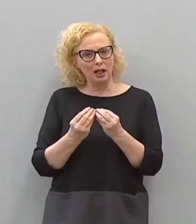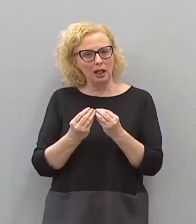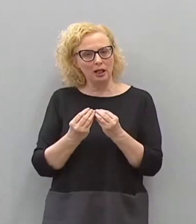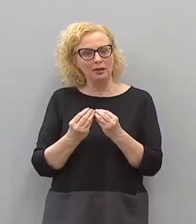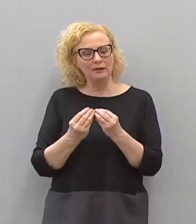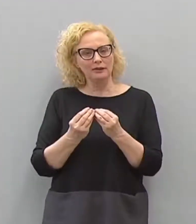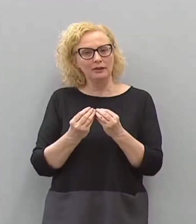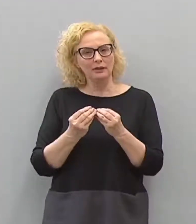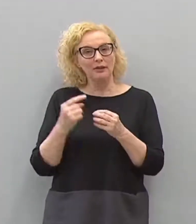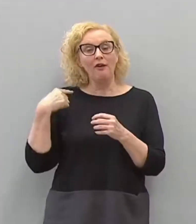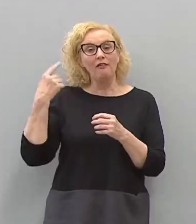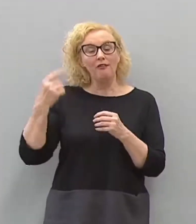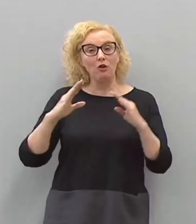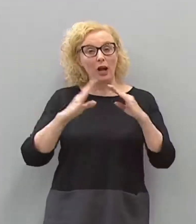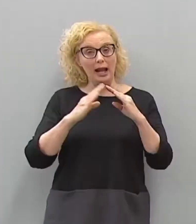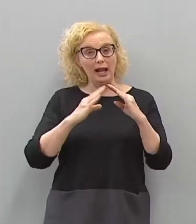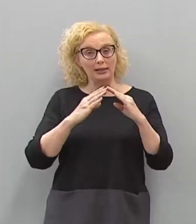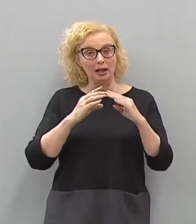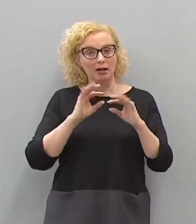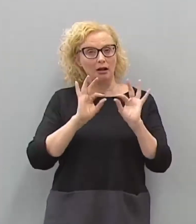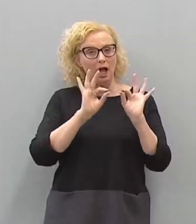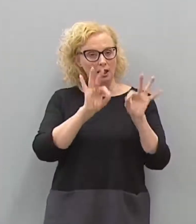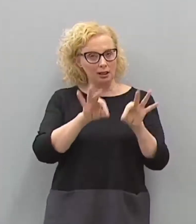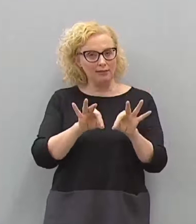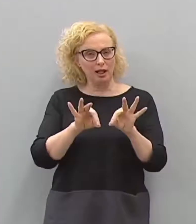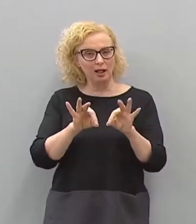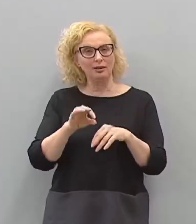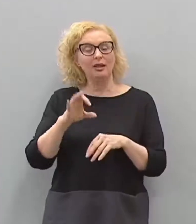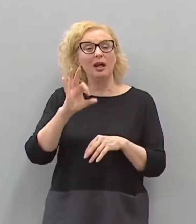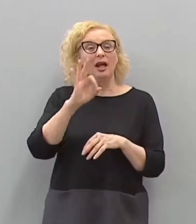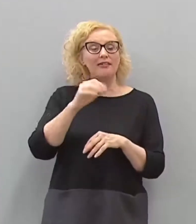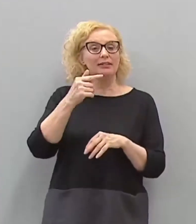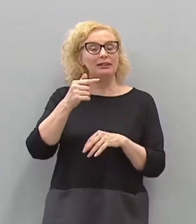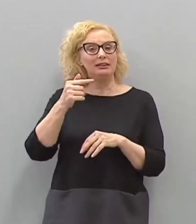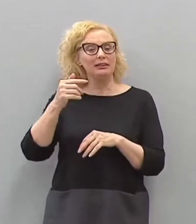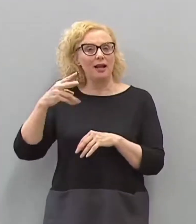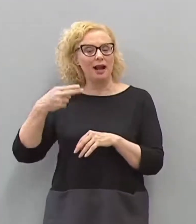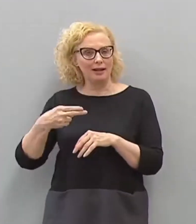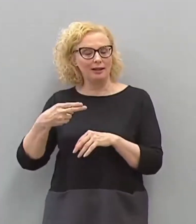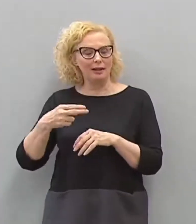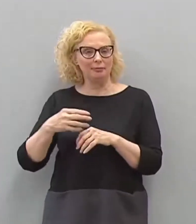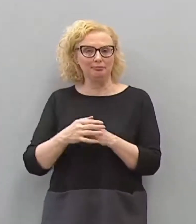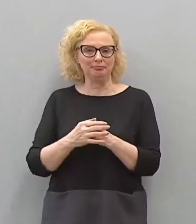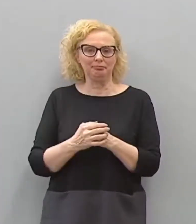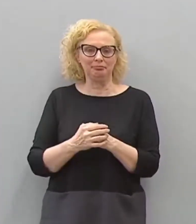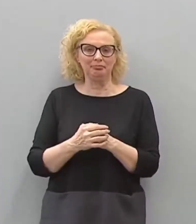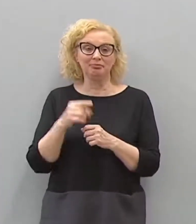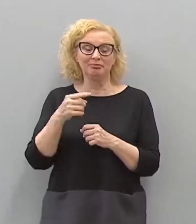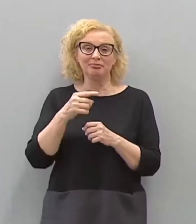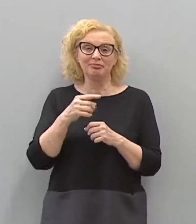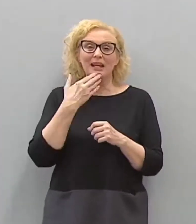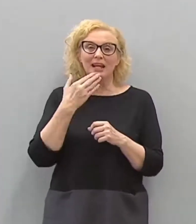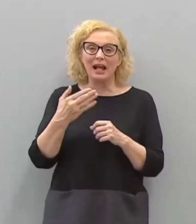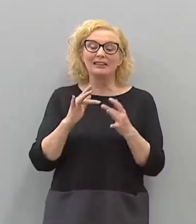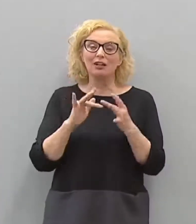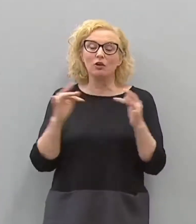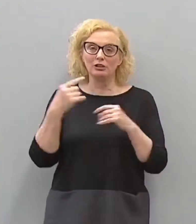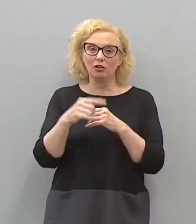alle abitazioni la cosiddetta ftth quindi fiber to the home con queste connessioni fibra